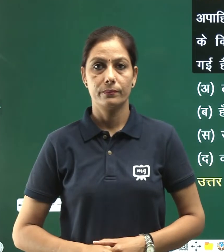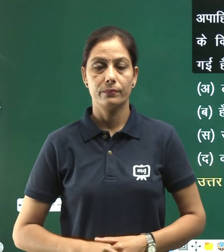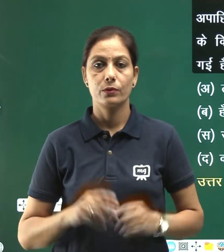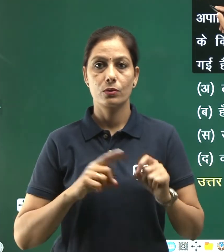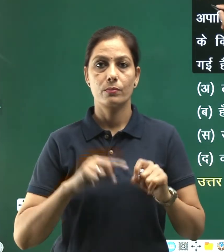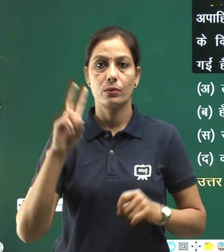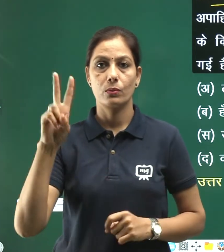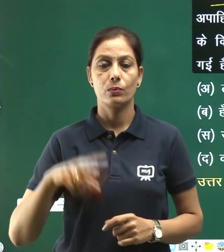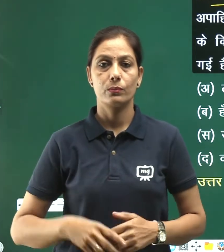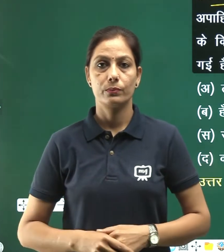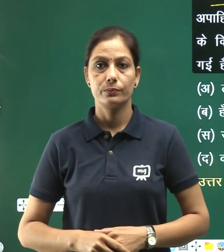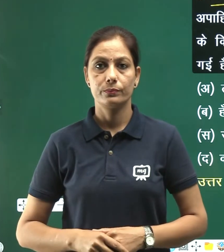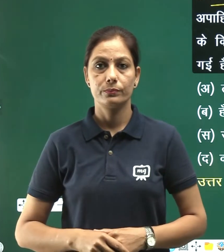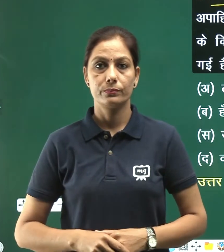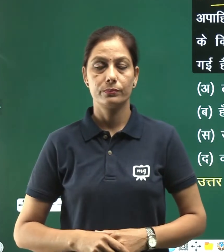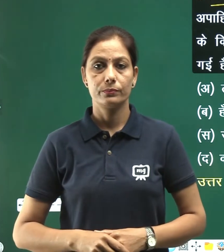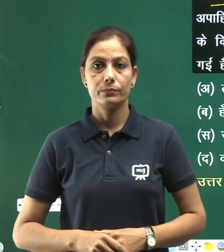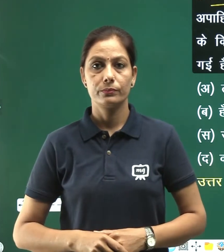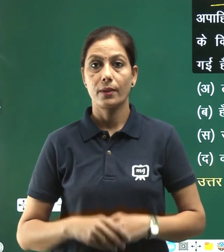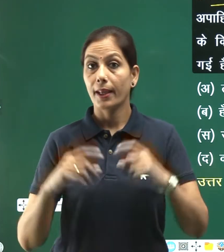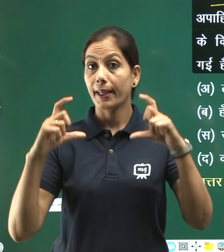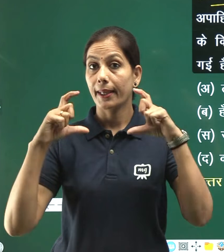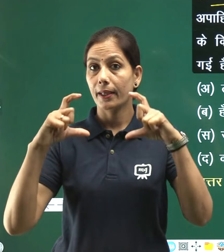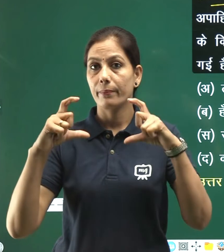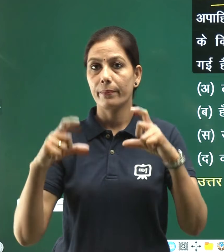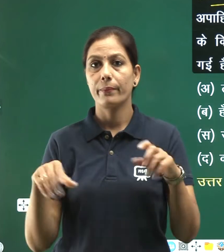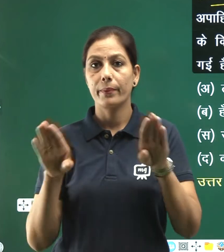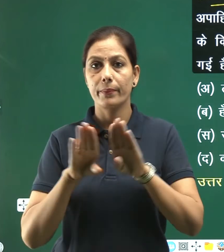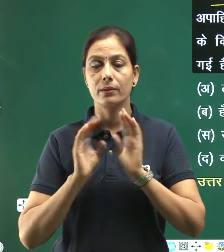प्रश्न 2, कैमरे में बंद